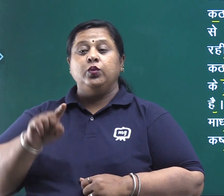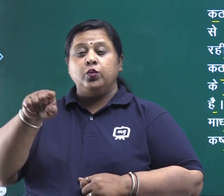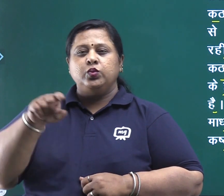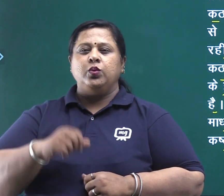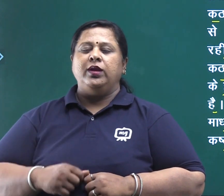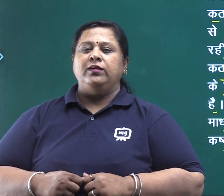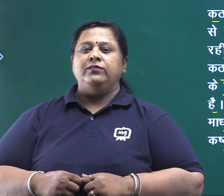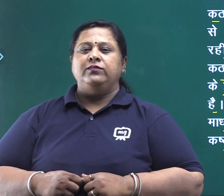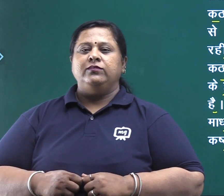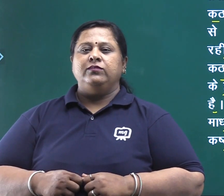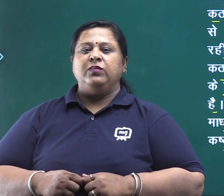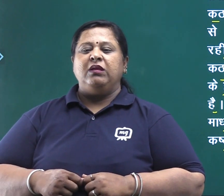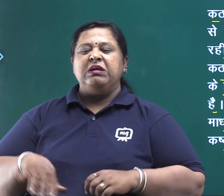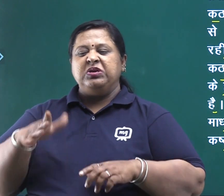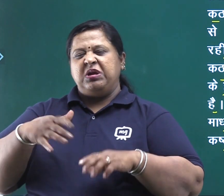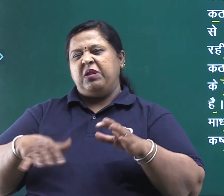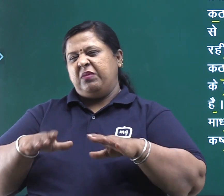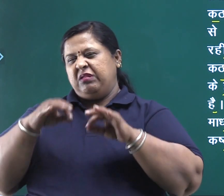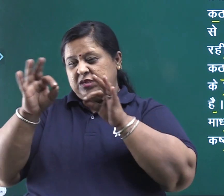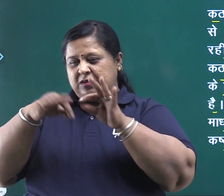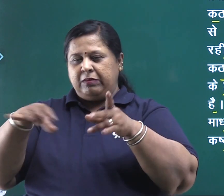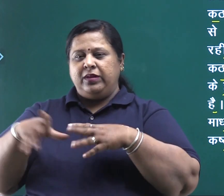दूसरों के इशारे पर